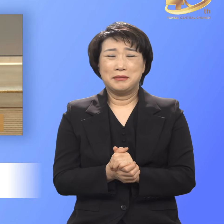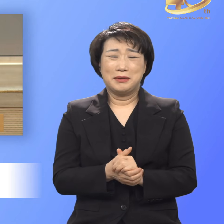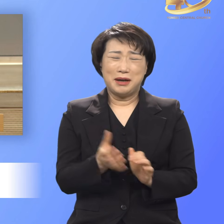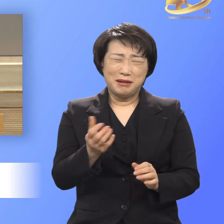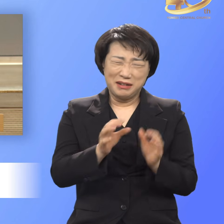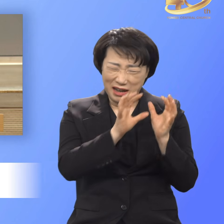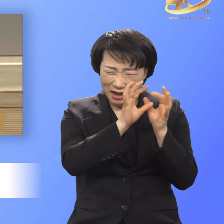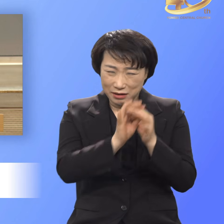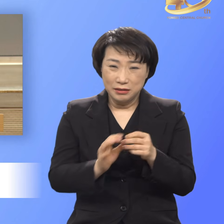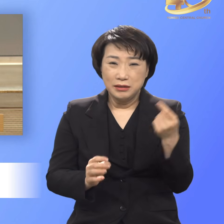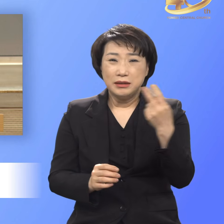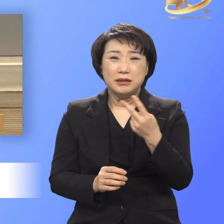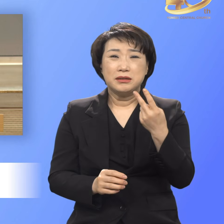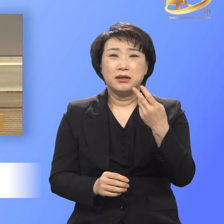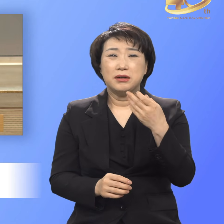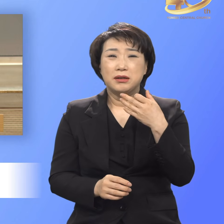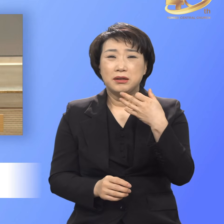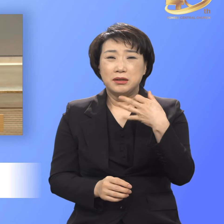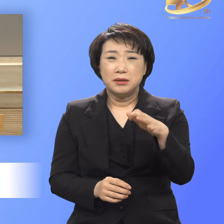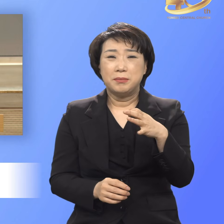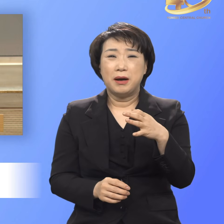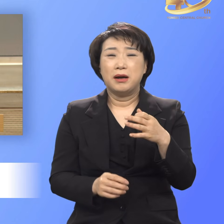고통이 2018년도에